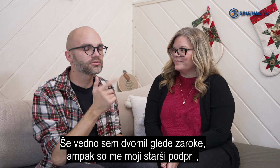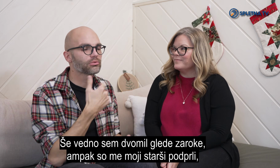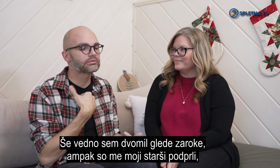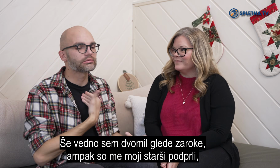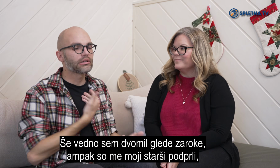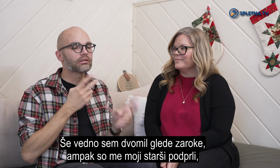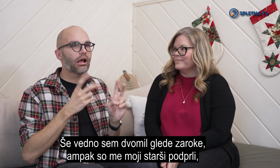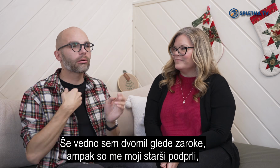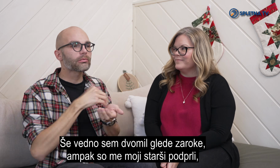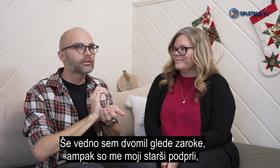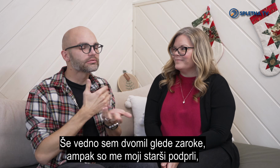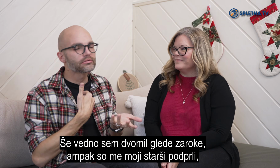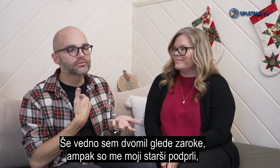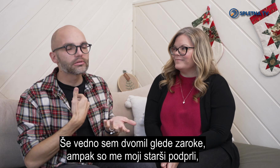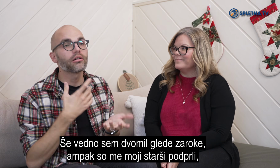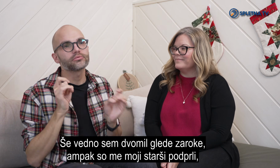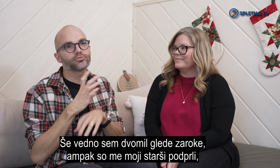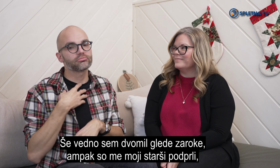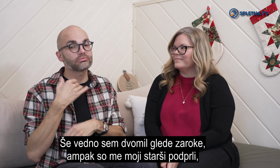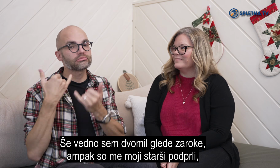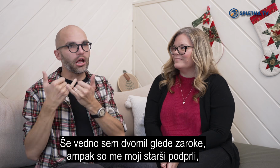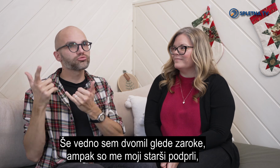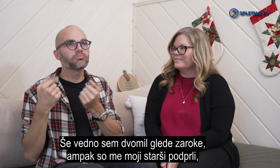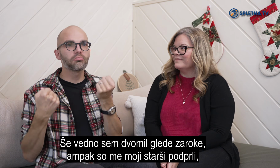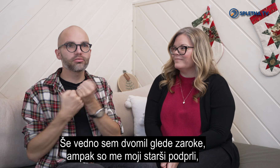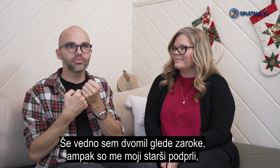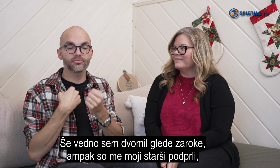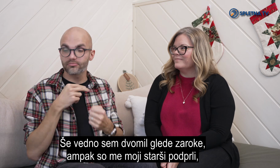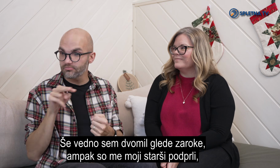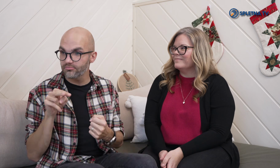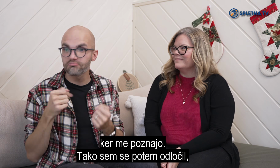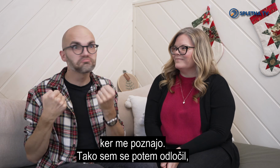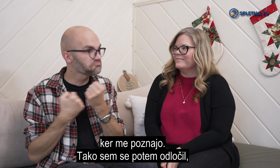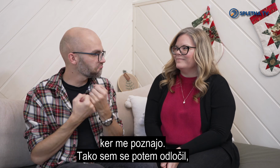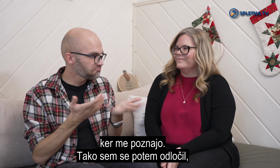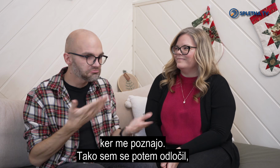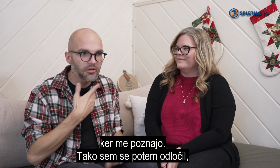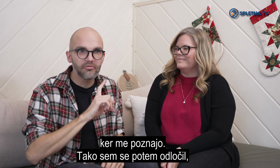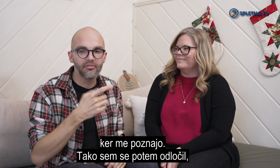Še vedno sem dvomil glede zaroke, ampak so me moji starši podprli, ker me poznajo.